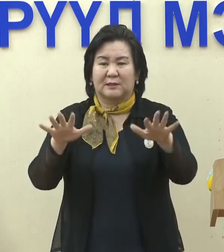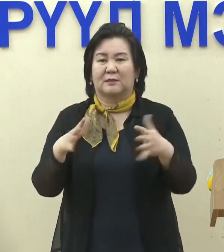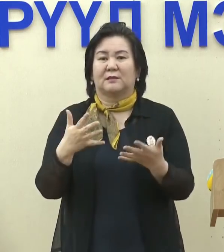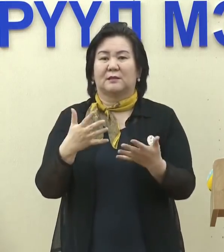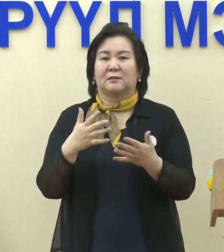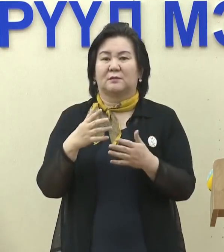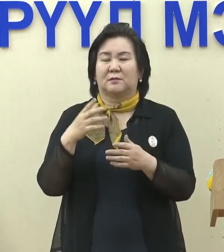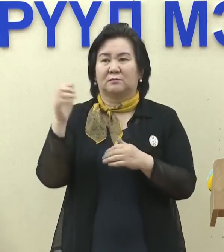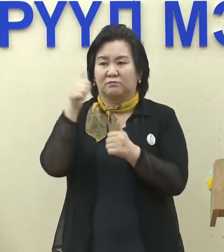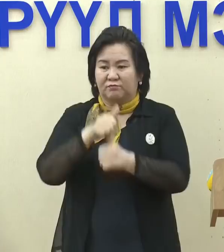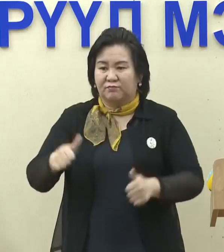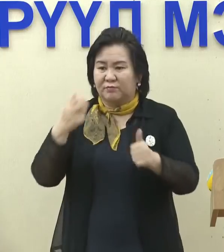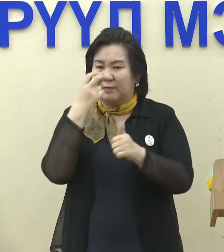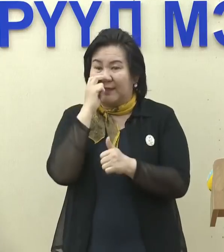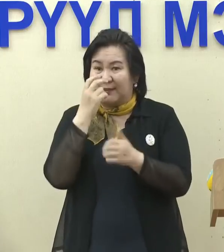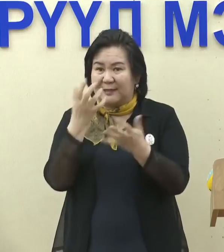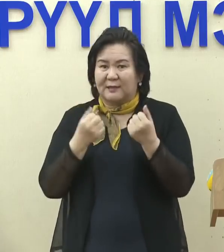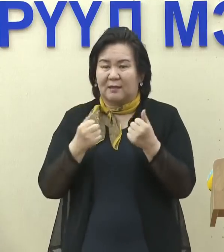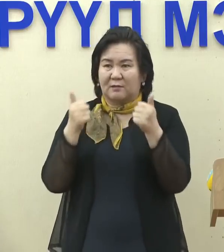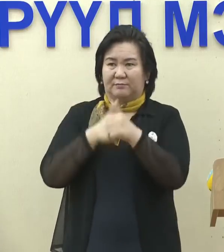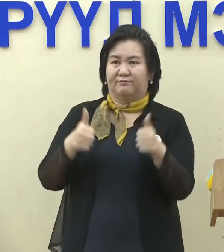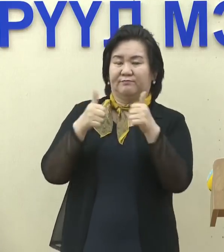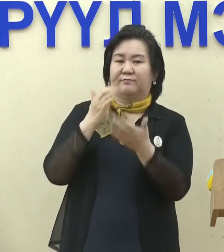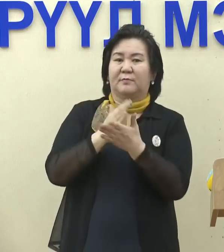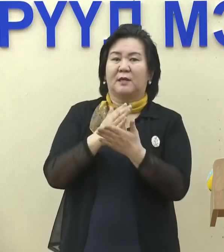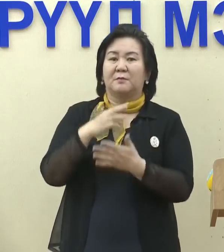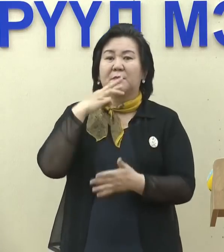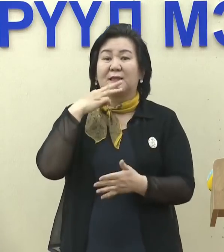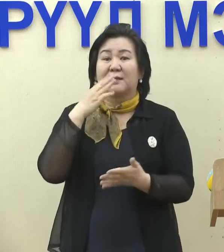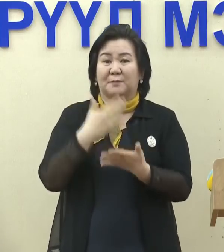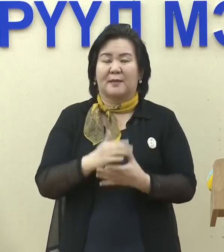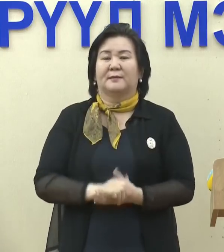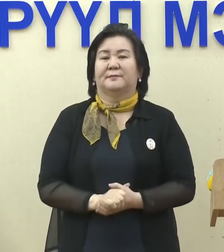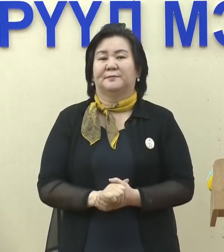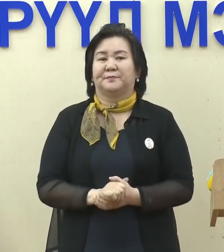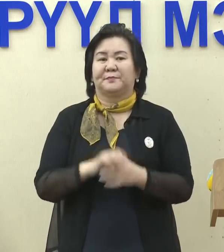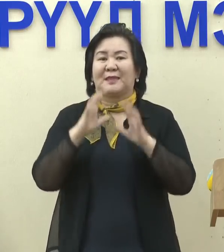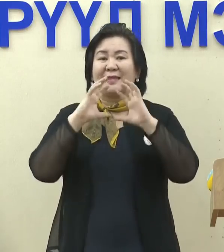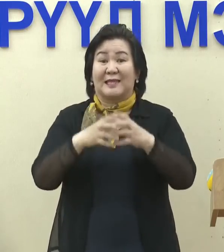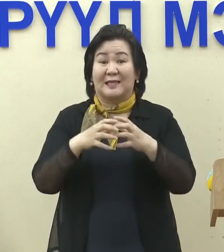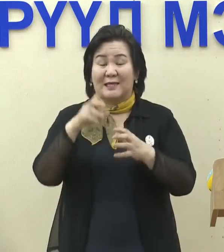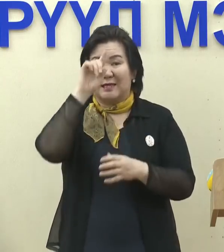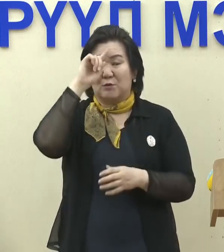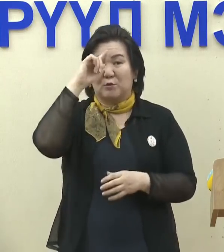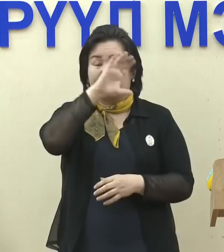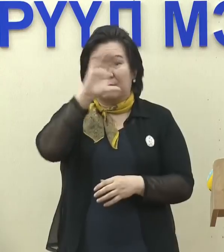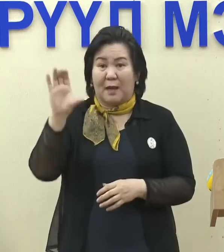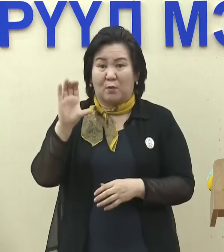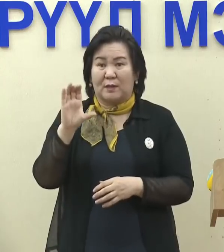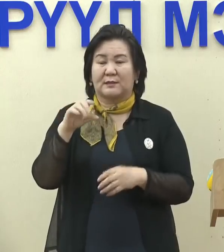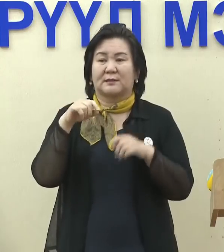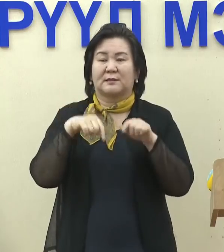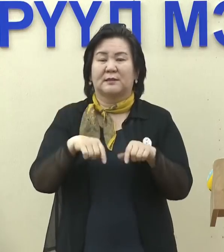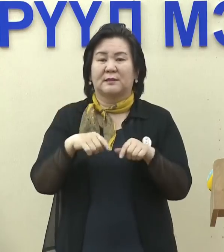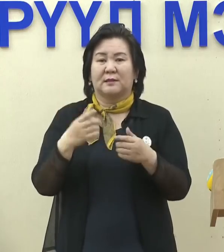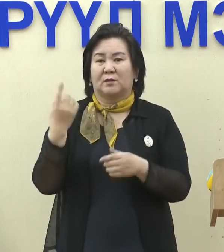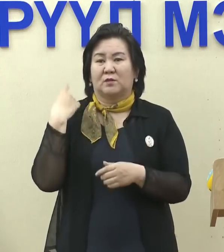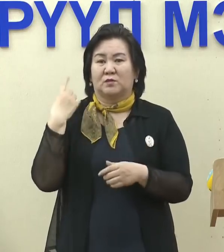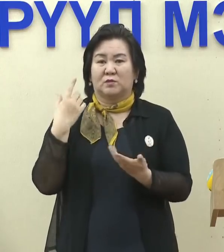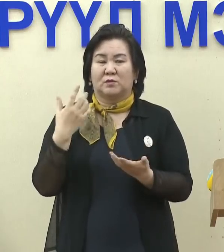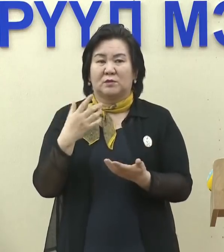одоо бүрэн хяналтандаа аваад байна гэж ингэж одоо бас мэдээлсэн байна. За дэлхийн эрүүл мэндийн байгууллагаас бол одоо урчин